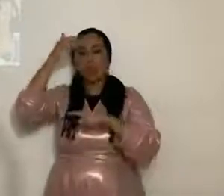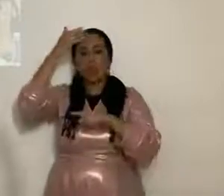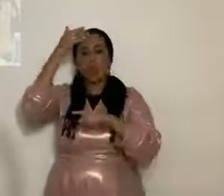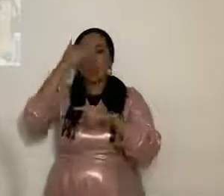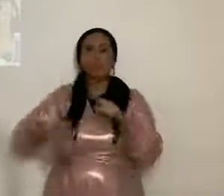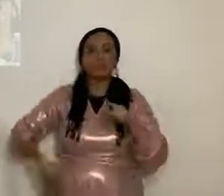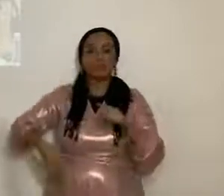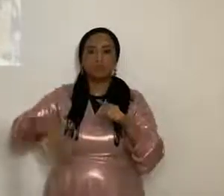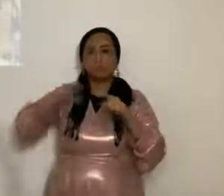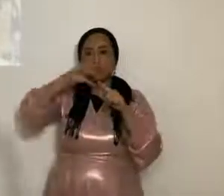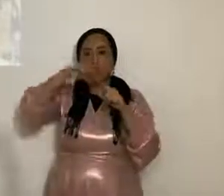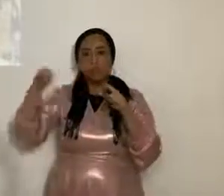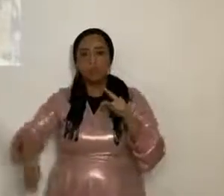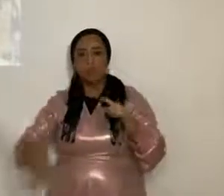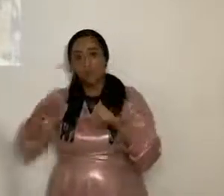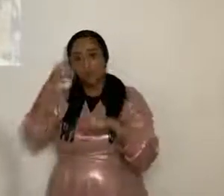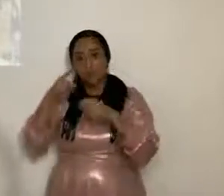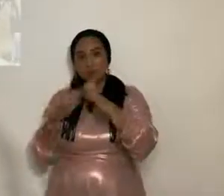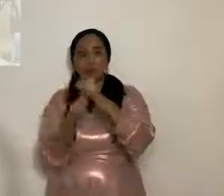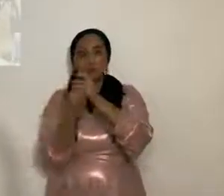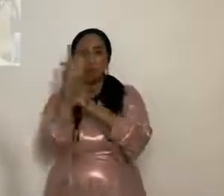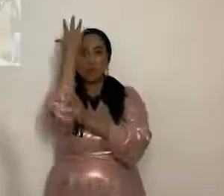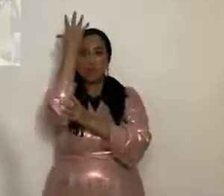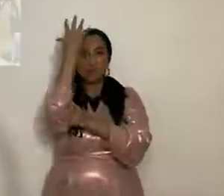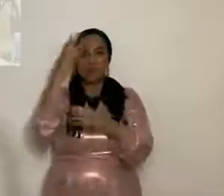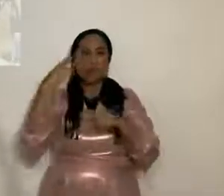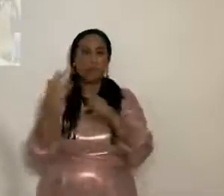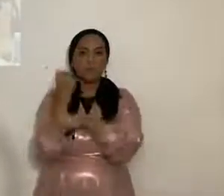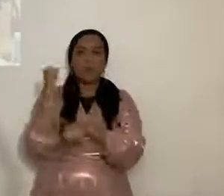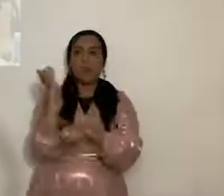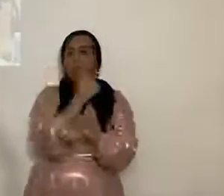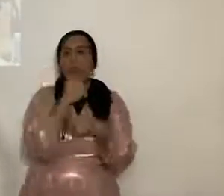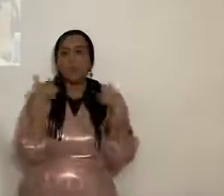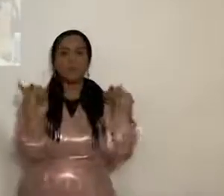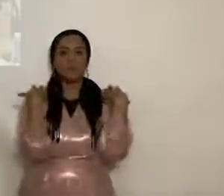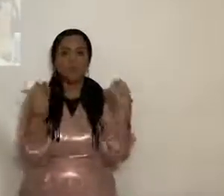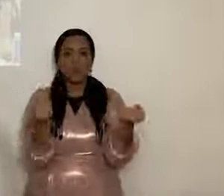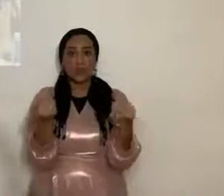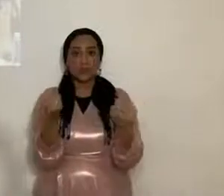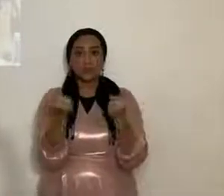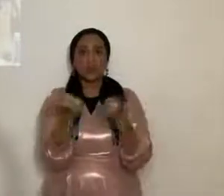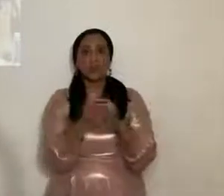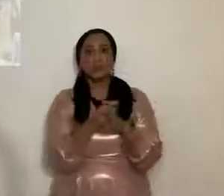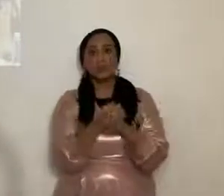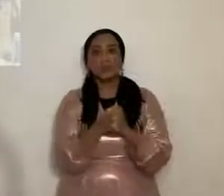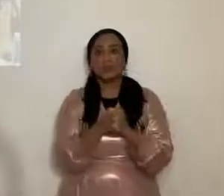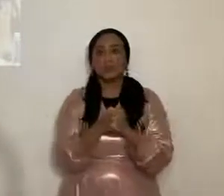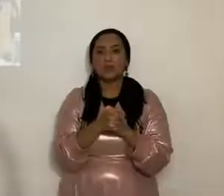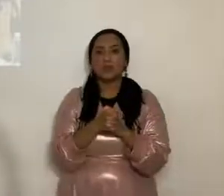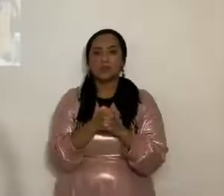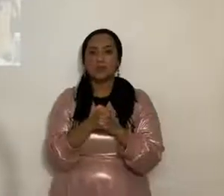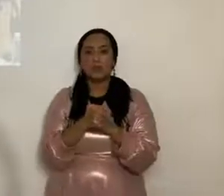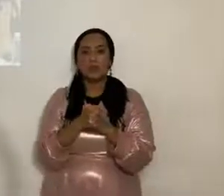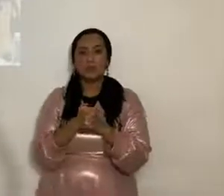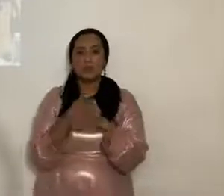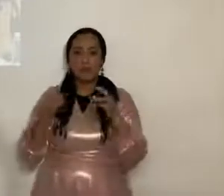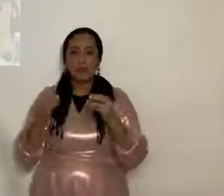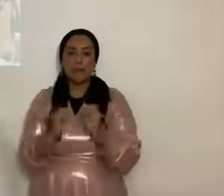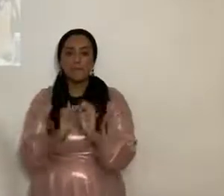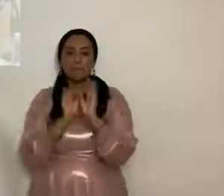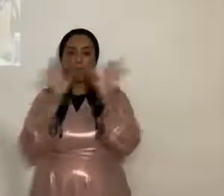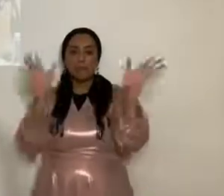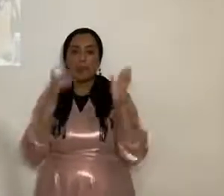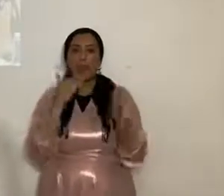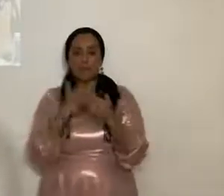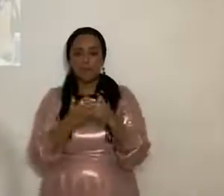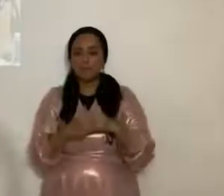se podan, para que el árbol pueda aprovechar toda su energía, su fuerza, sus nutrientes, y las ramas que tienen fruto den